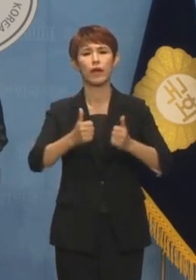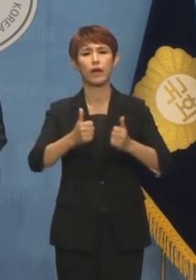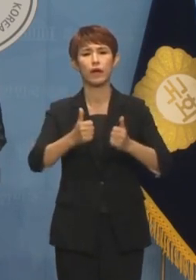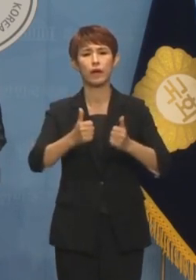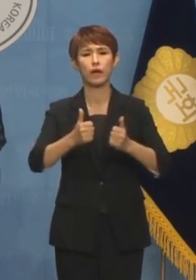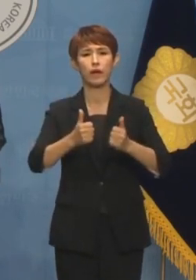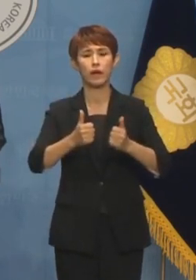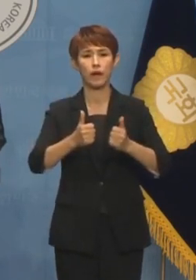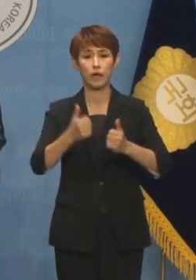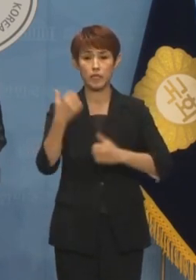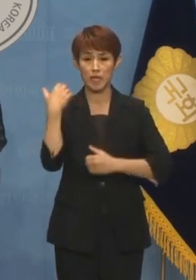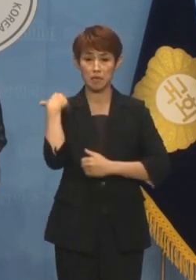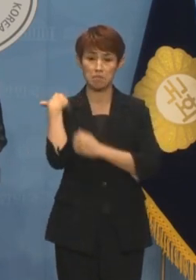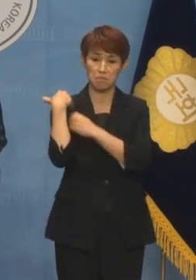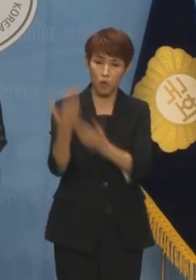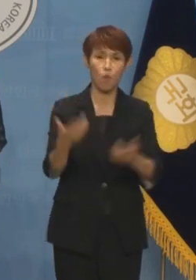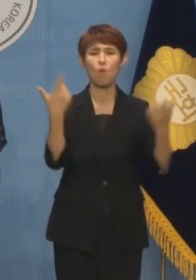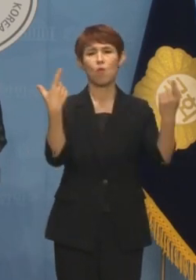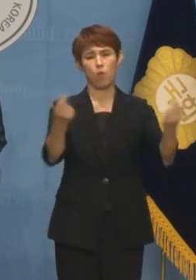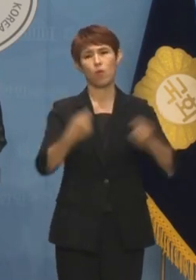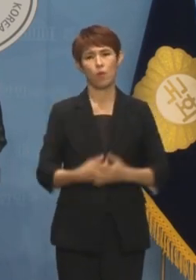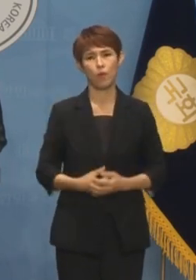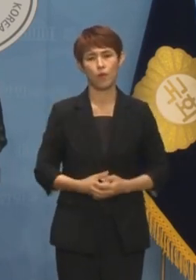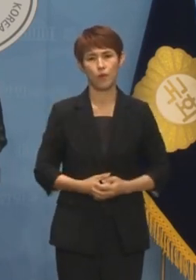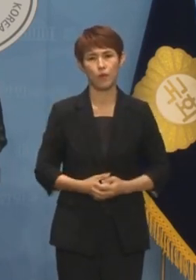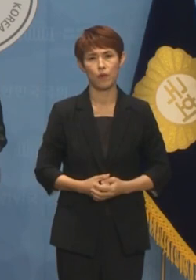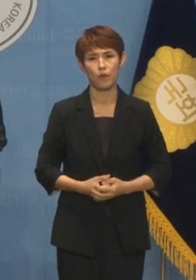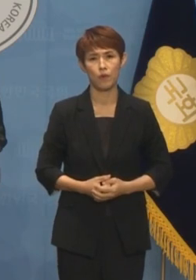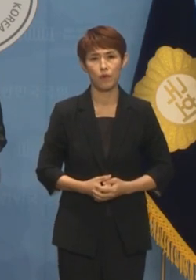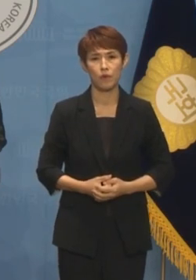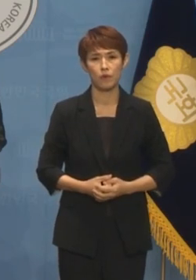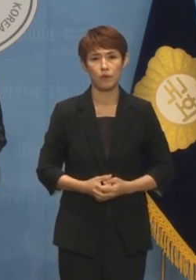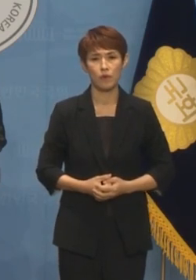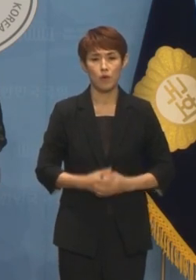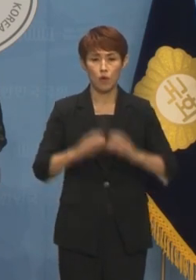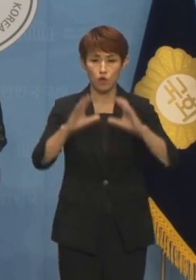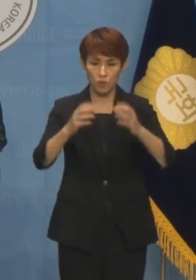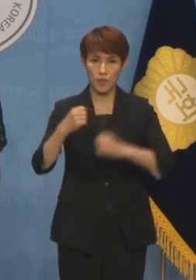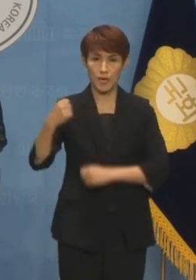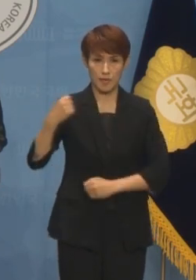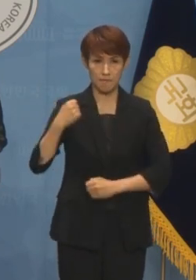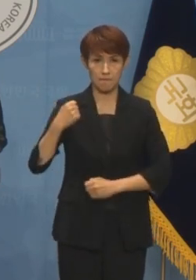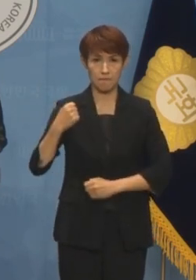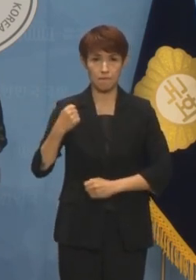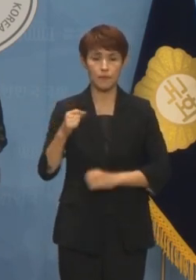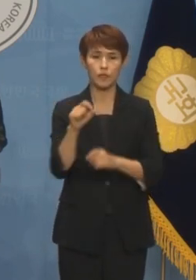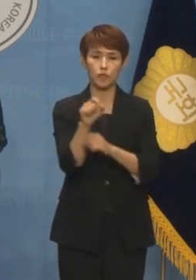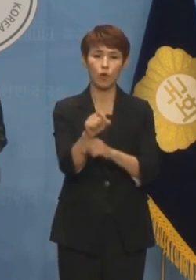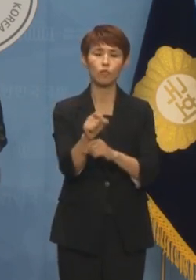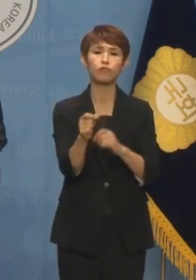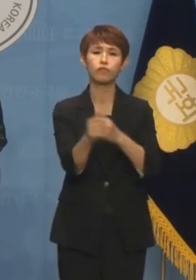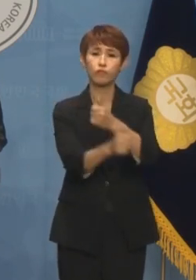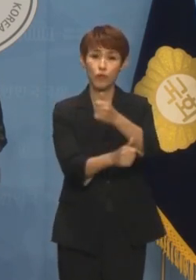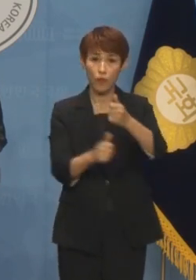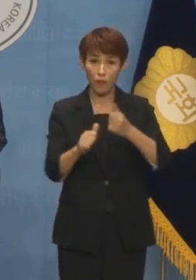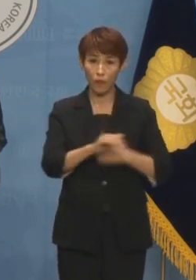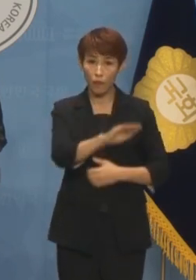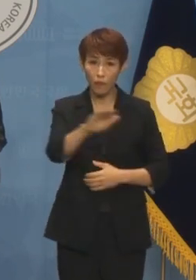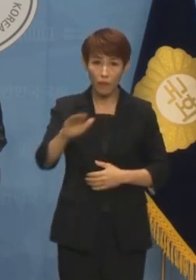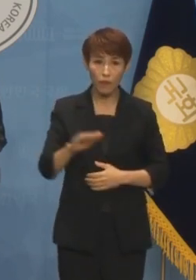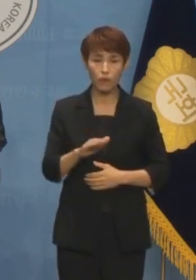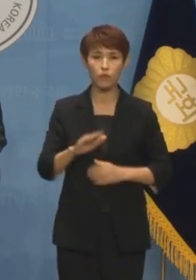국회의 책무를 저버린 것이나 다름없습니다. 우리 국민의힘 정무위 의원들은